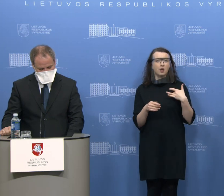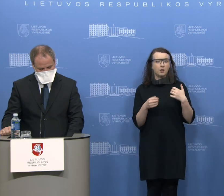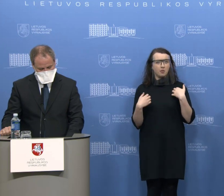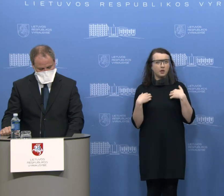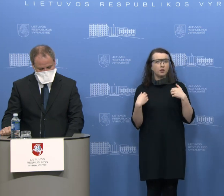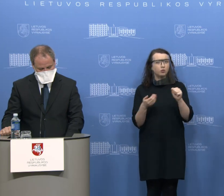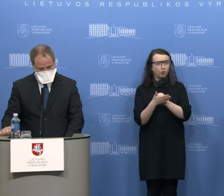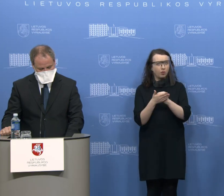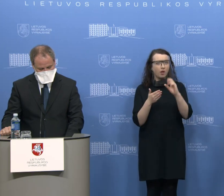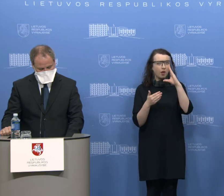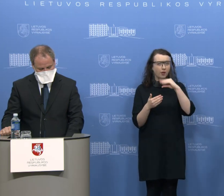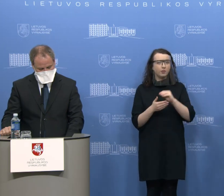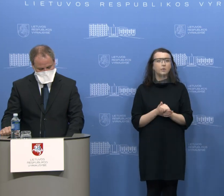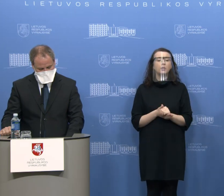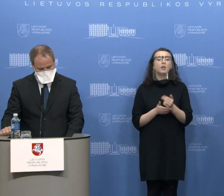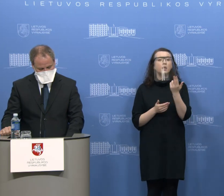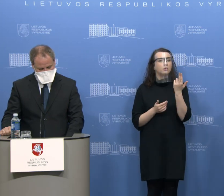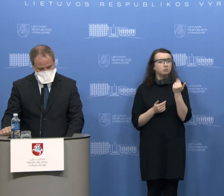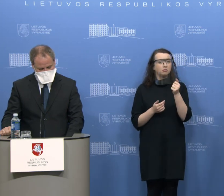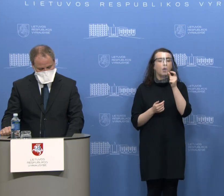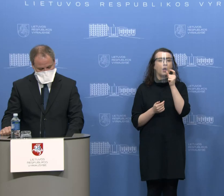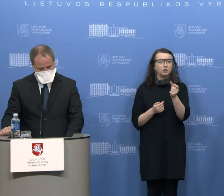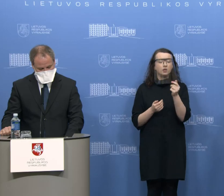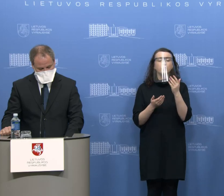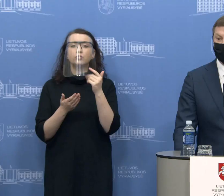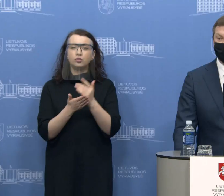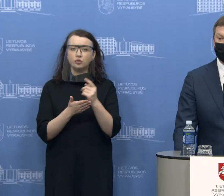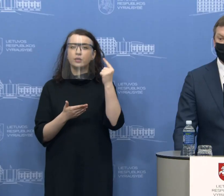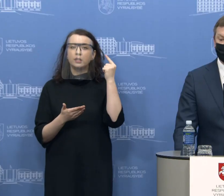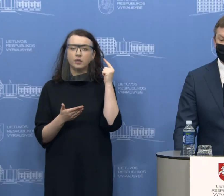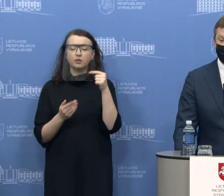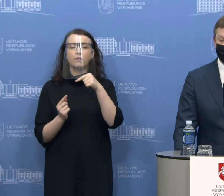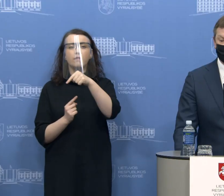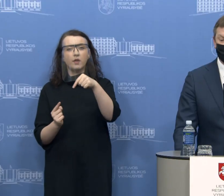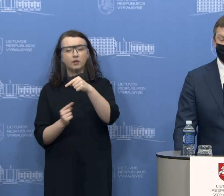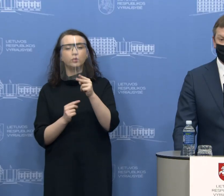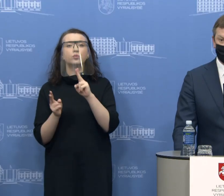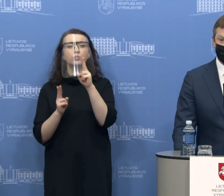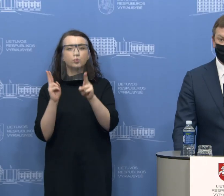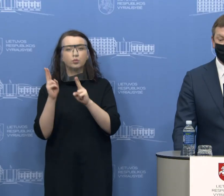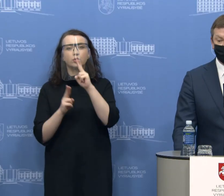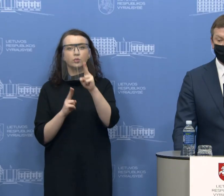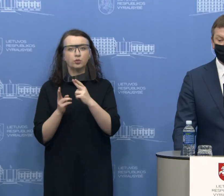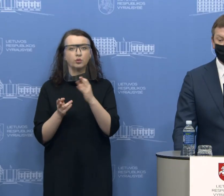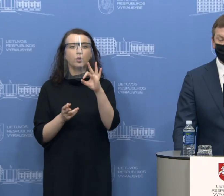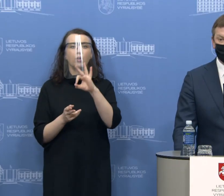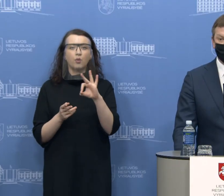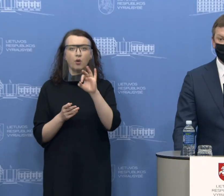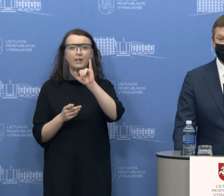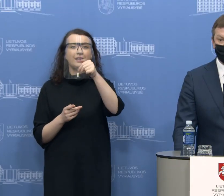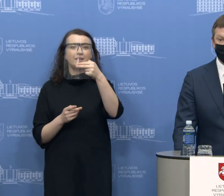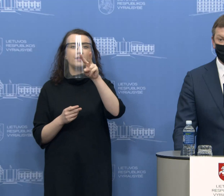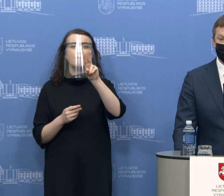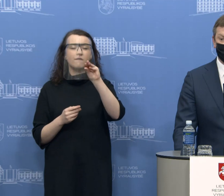procedūrus? Tikrai taip. Tikrai girdime verslą nuogasnavimus. Invega tikrai